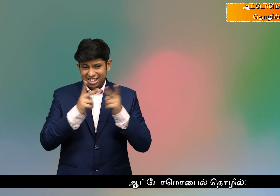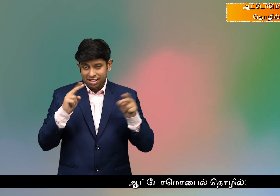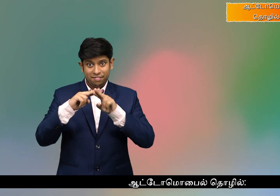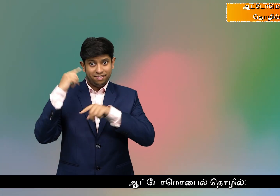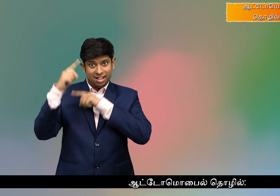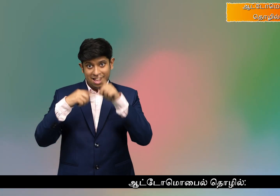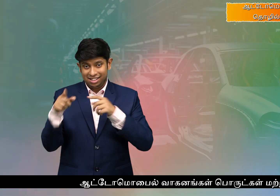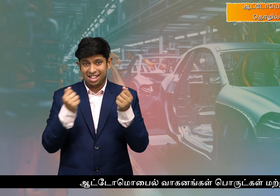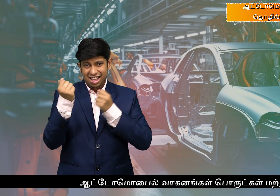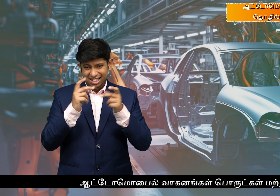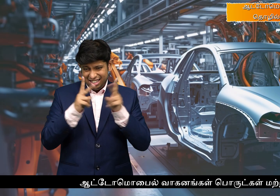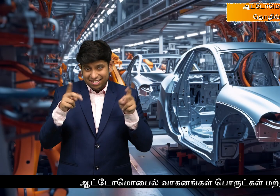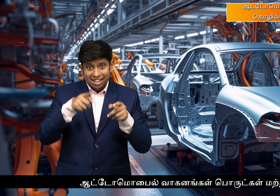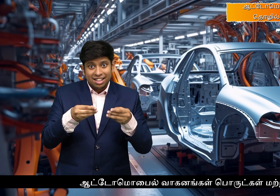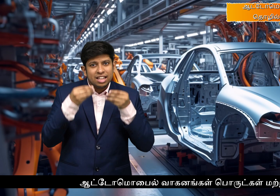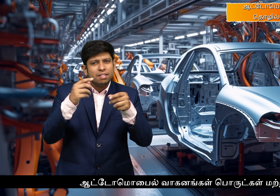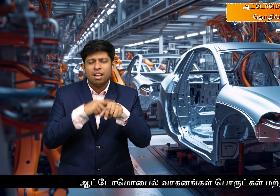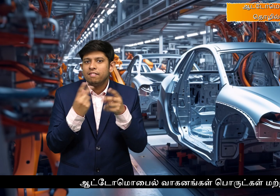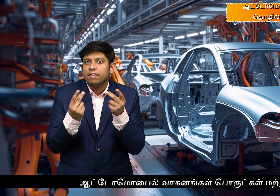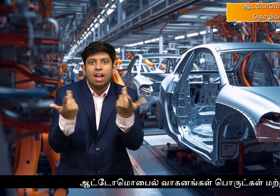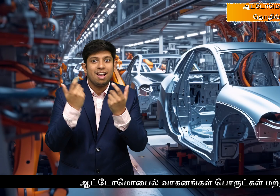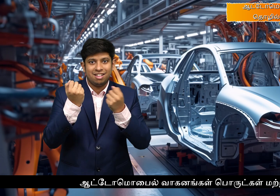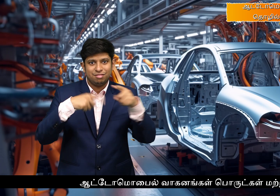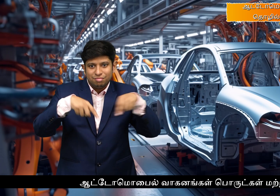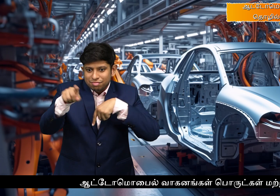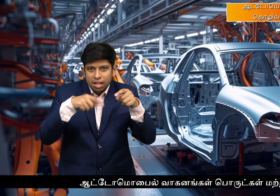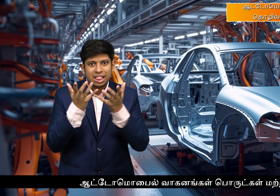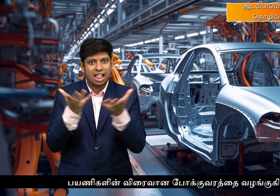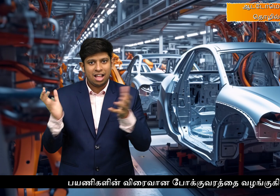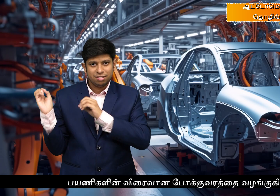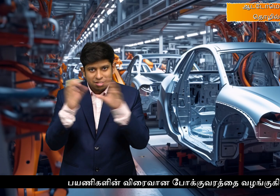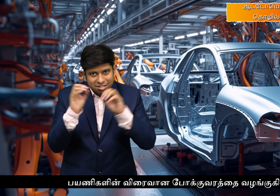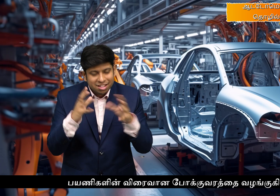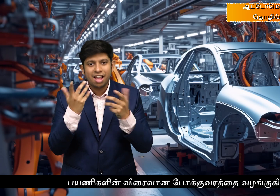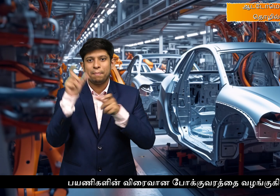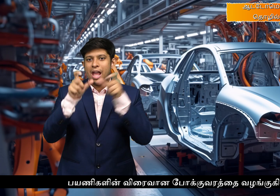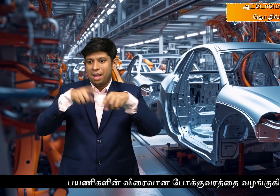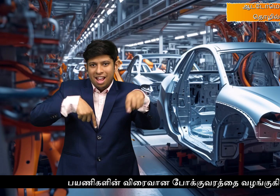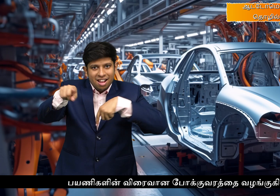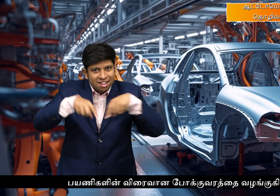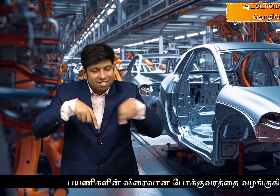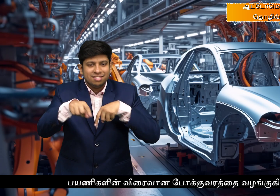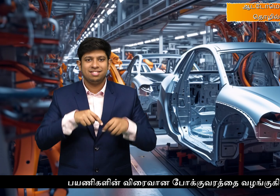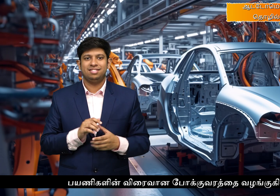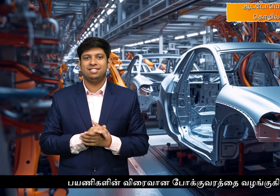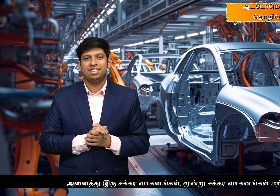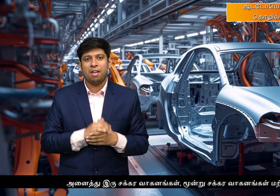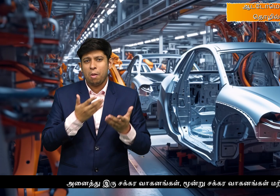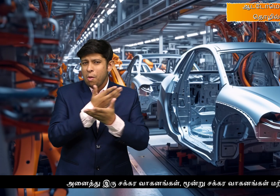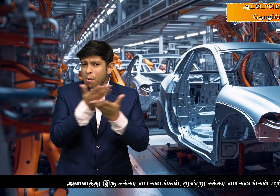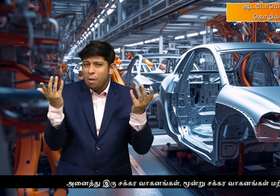ஆட்டோமொபைல் தொழில். ஆட்டோமொபைல் வாகனங்கள் பொருட்கள் மற்றும் பயணிகளின் விரைவான போக்குவரத்தை